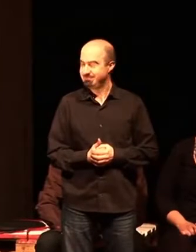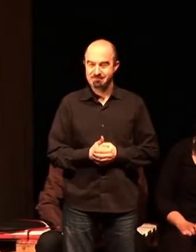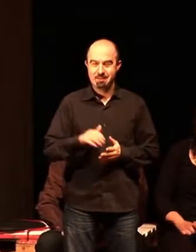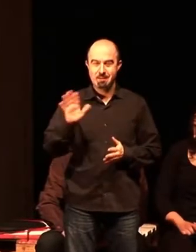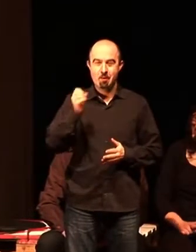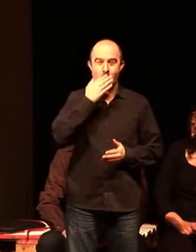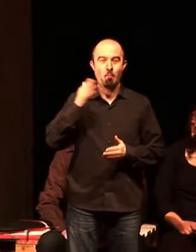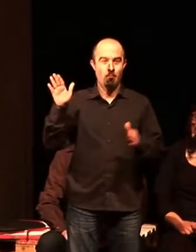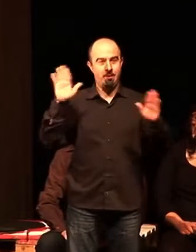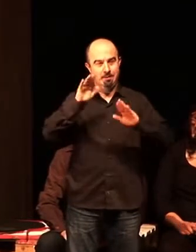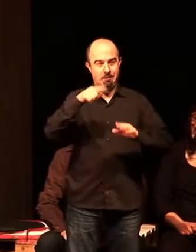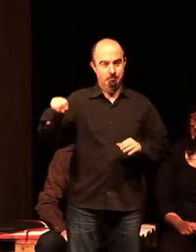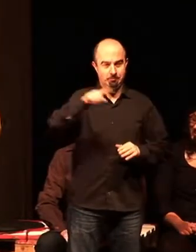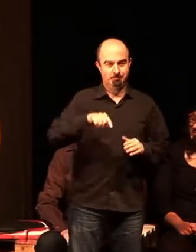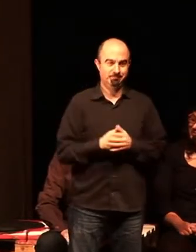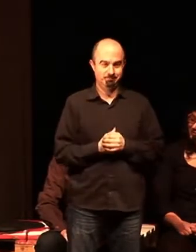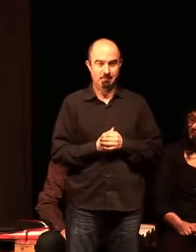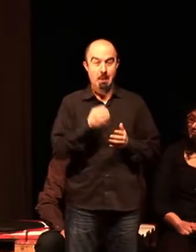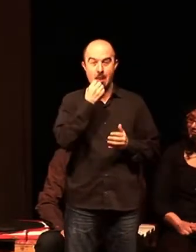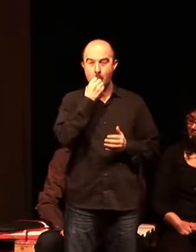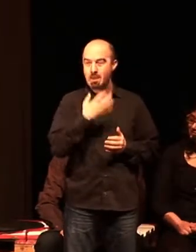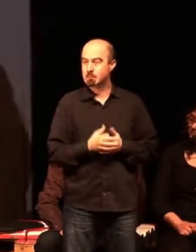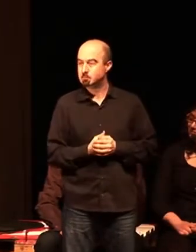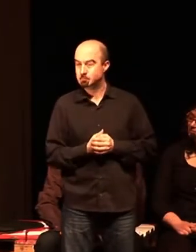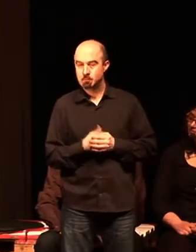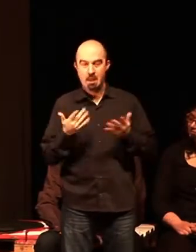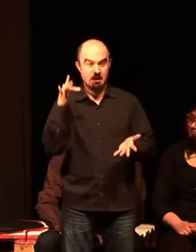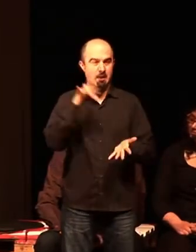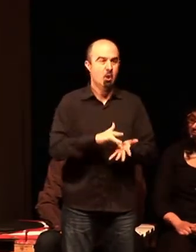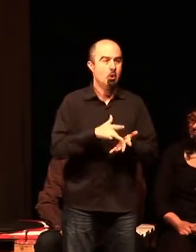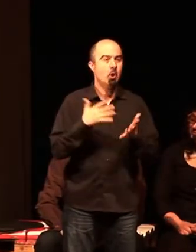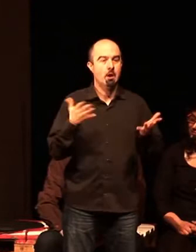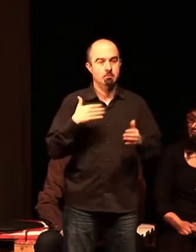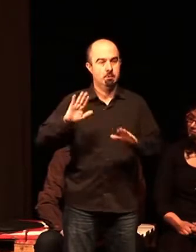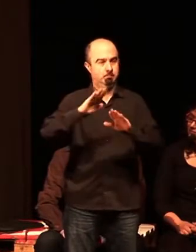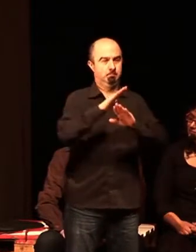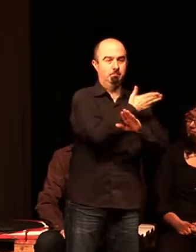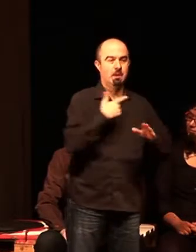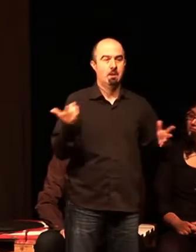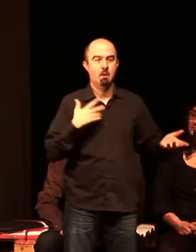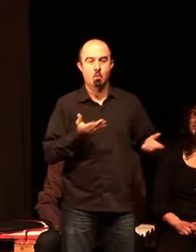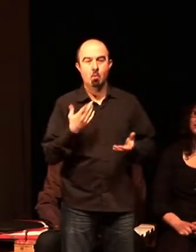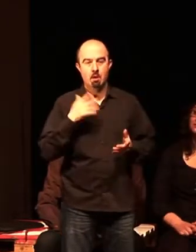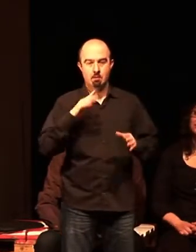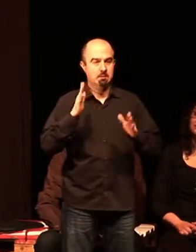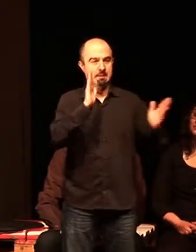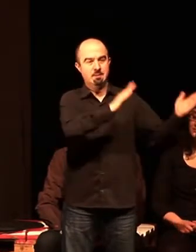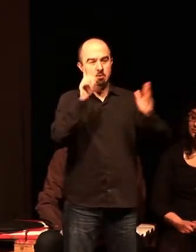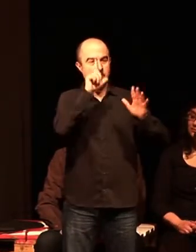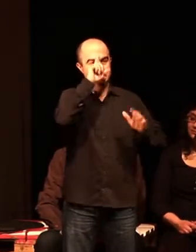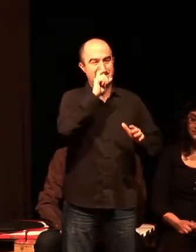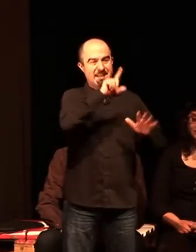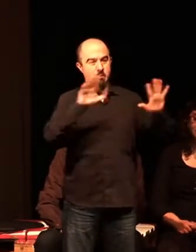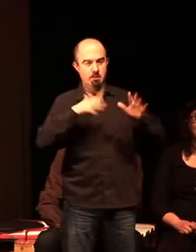Bona vesprada a tothom. Bé, ha arribat el moment de deixar enrere la mentida de la transició del